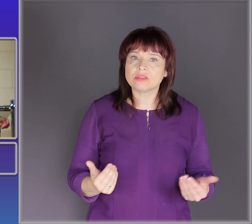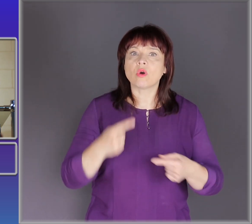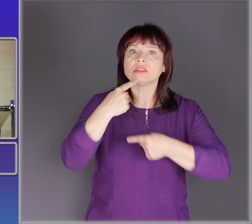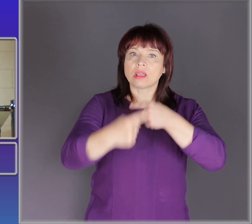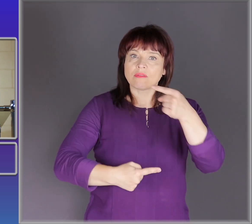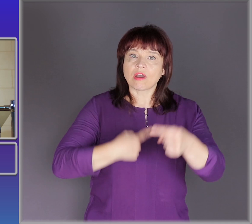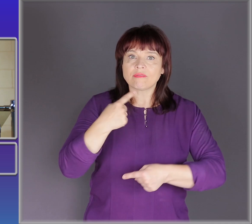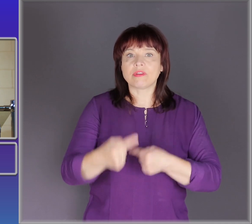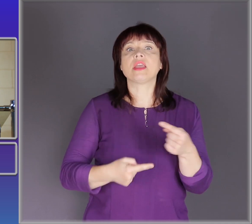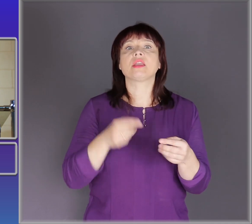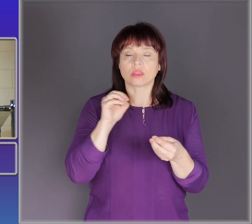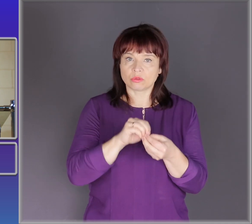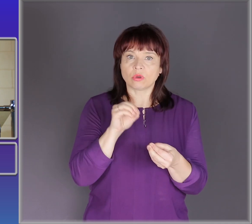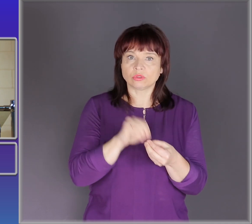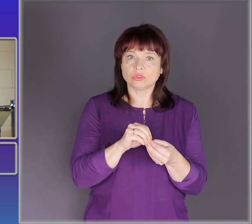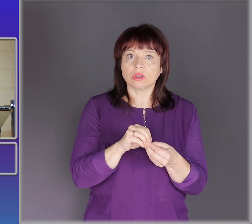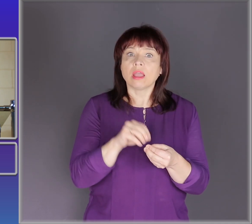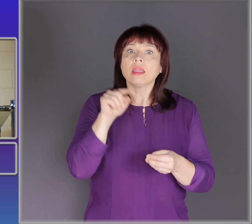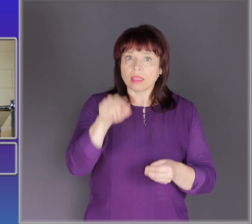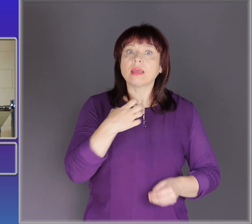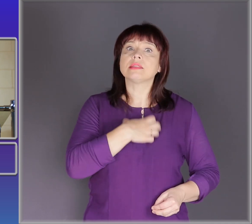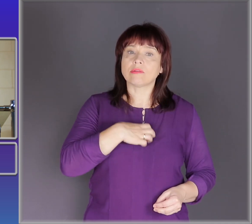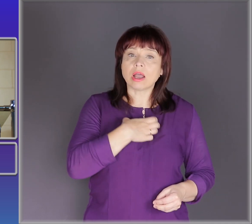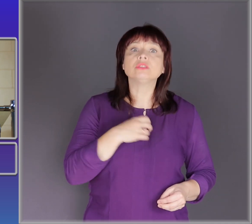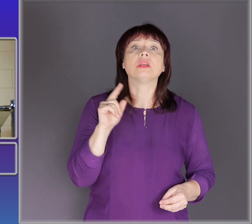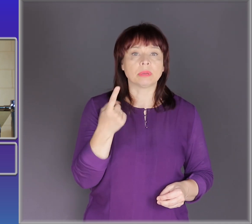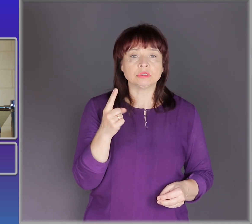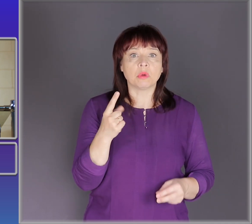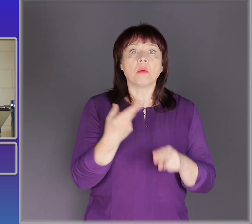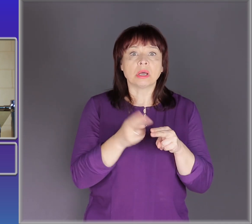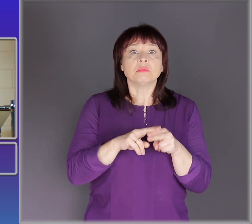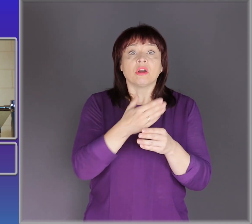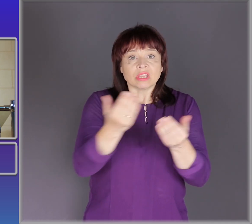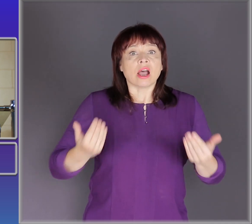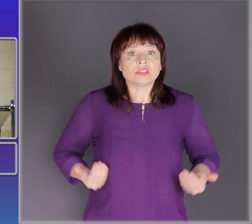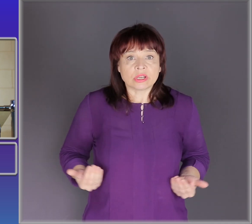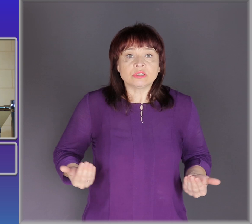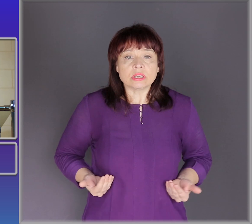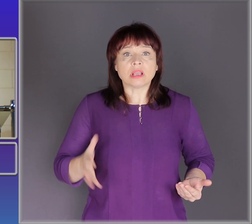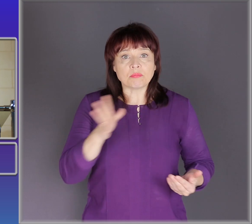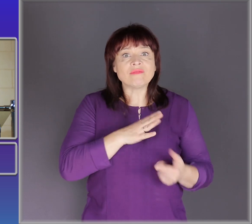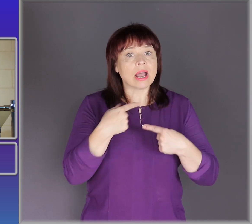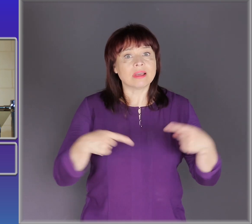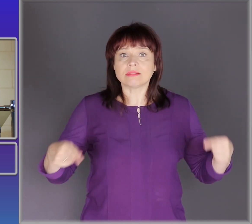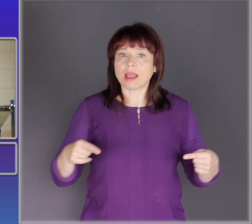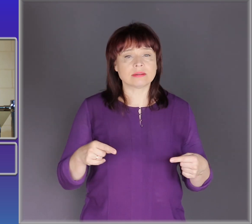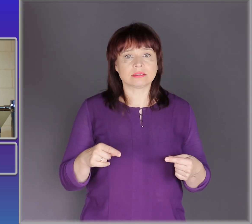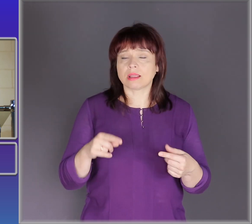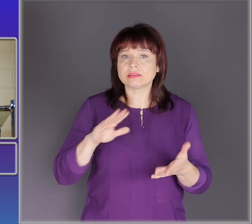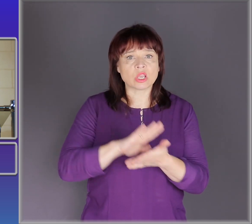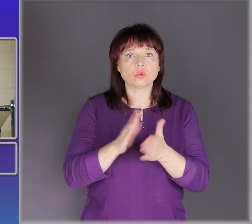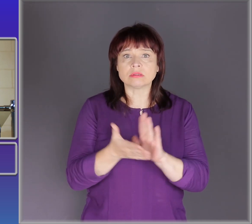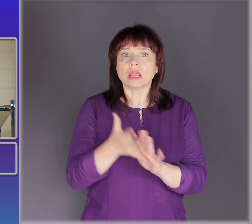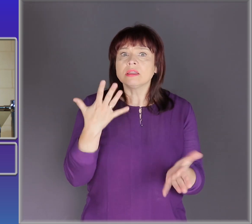же почему это важно да потому что когда мы проходим такие ситуации если мы мыслим только